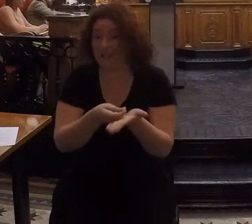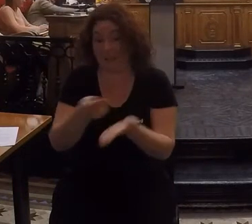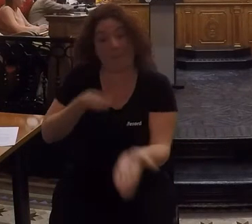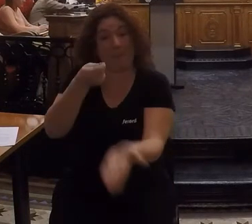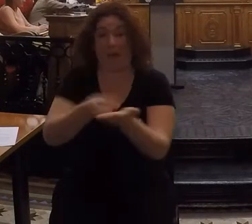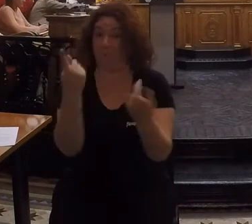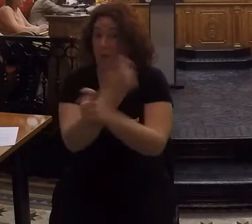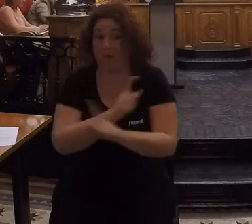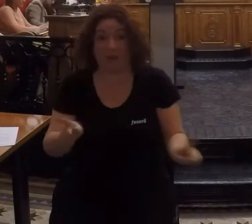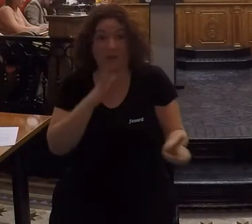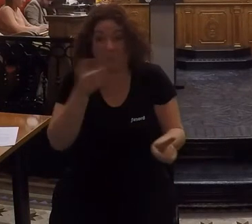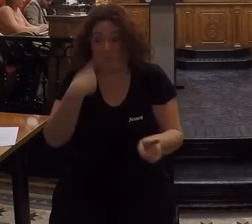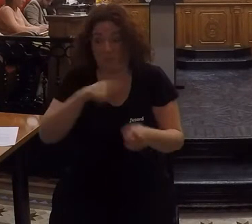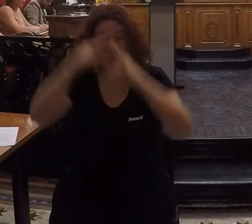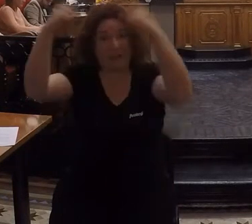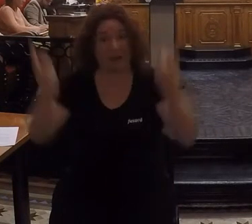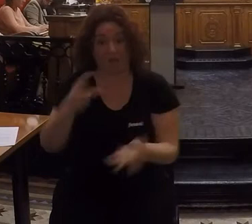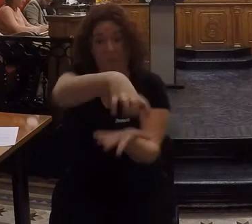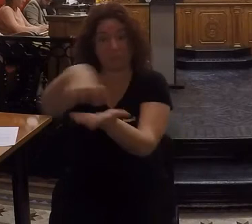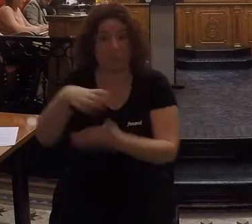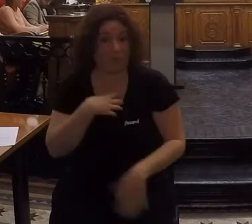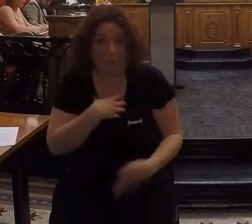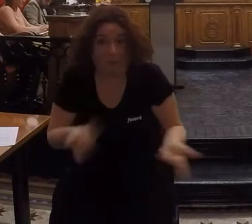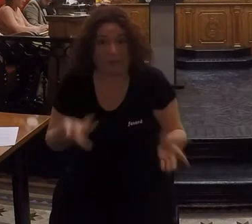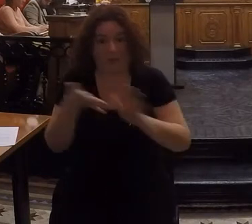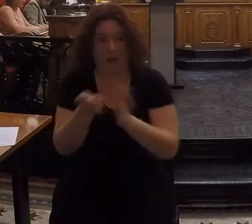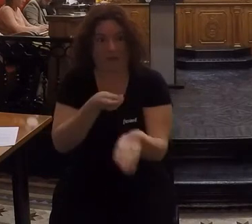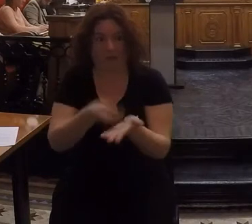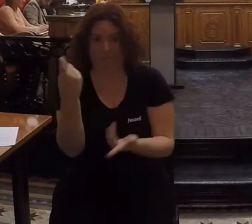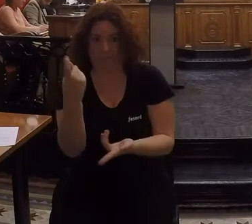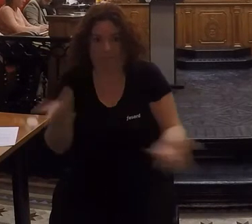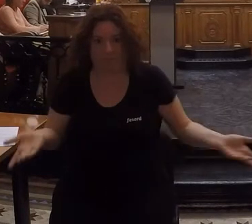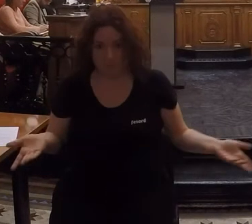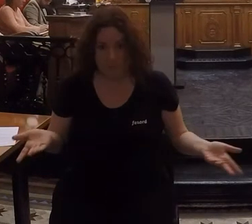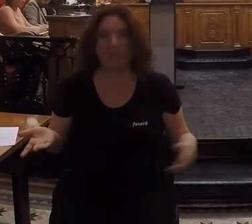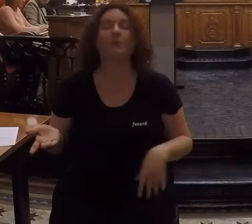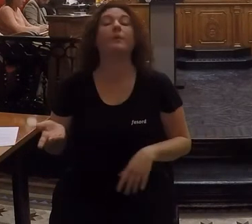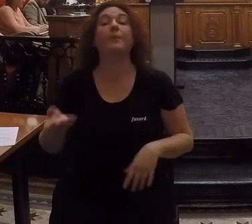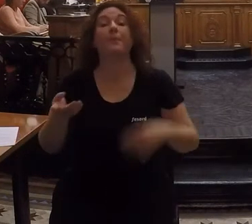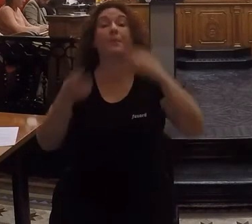vía pública. Entiendo, en definitiva, que realizan ustedes